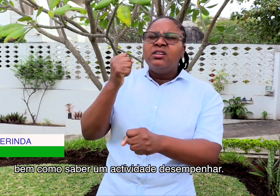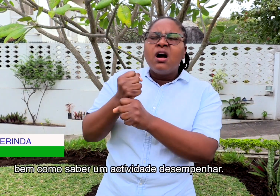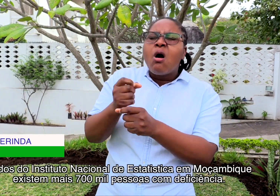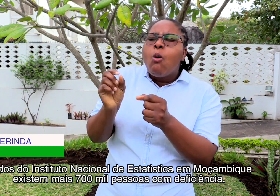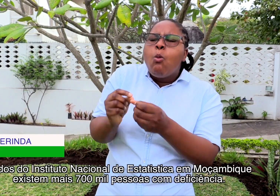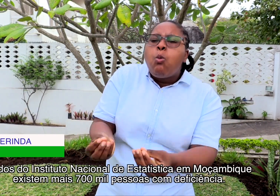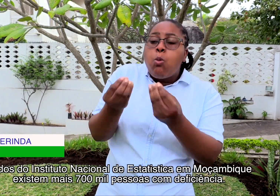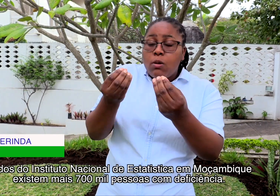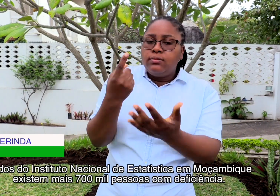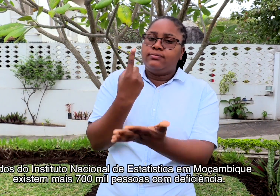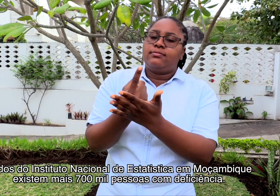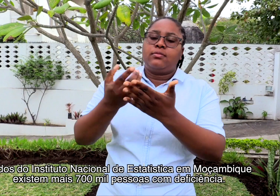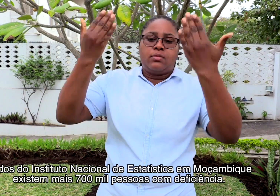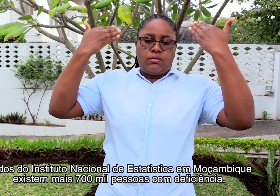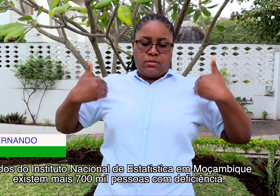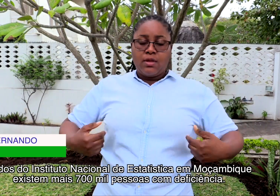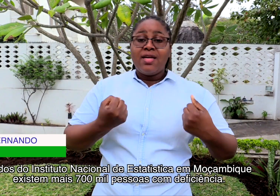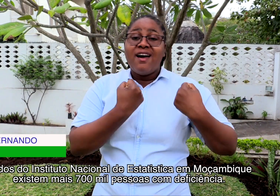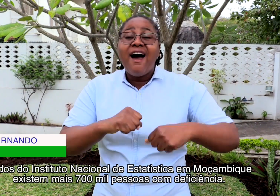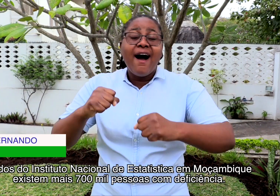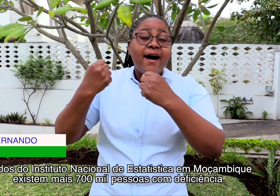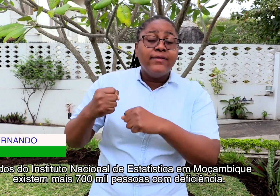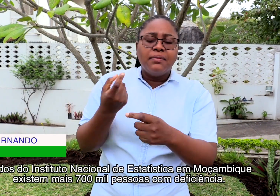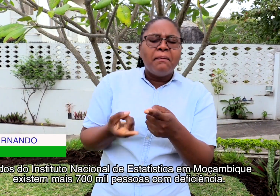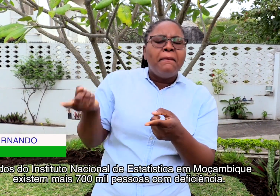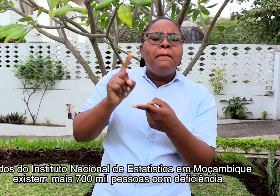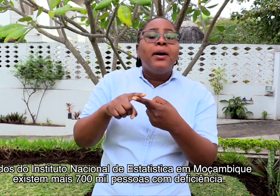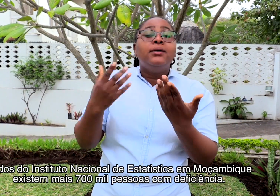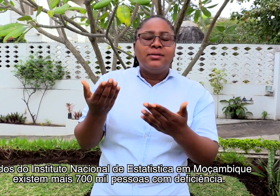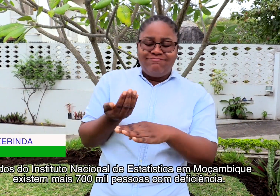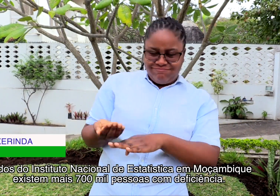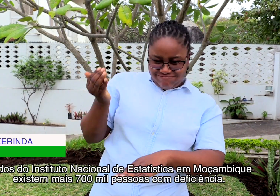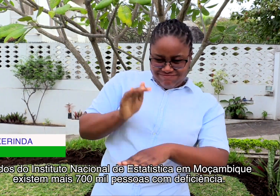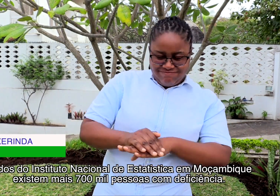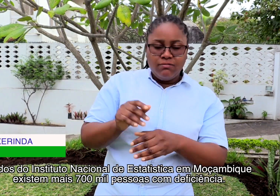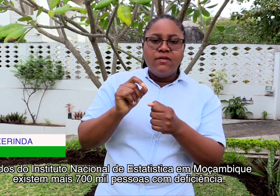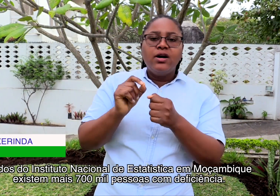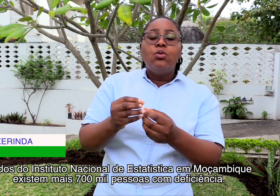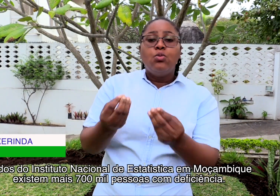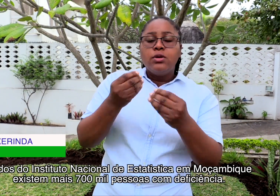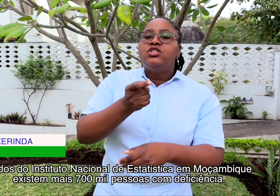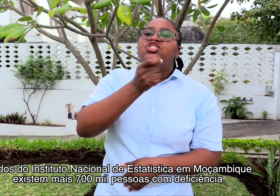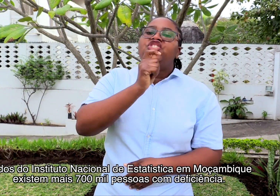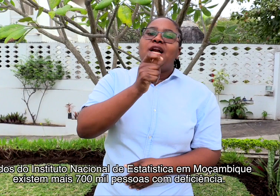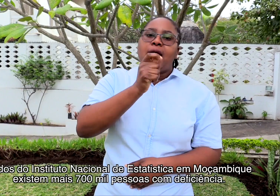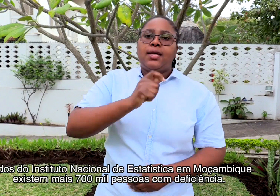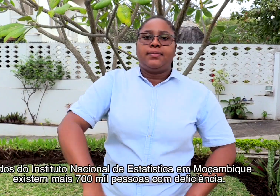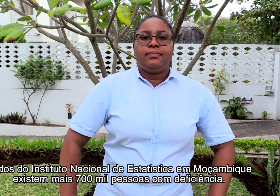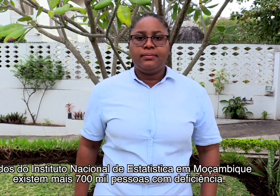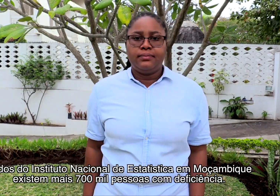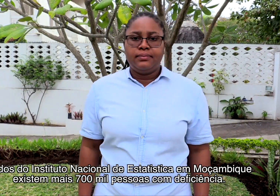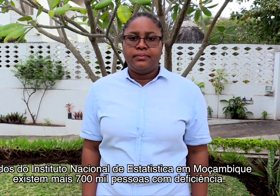desempenhar. Segundo dados do Instituto Nacional de Estatística, em Moçambique existem mais de 700 mil pessoas com